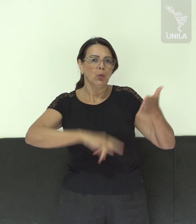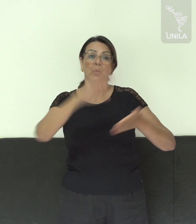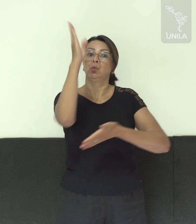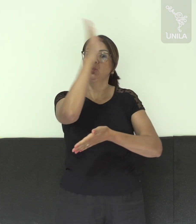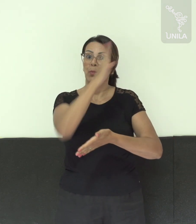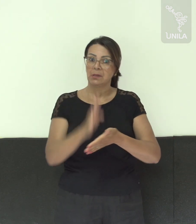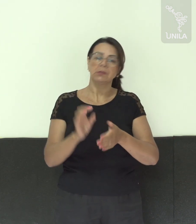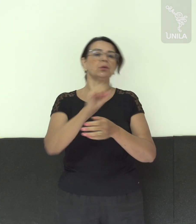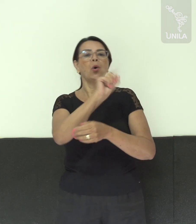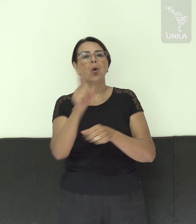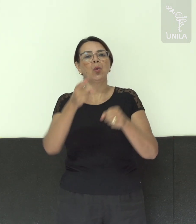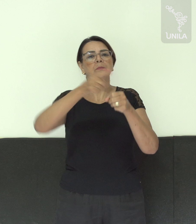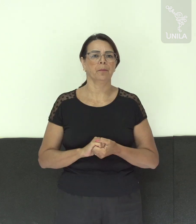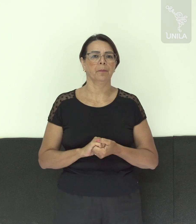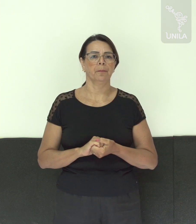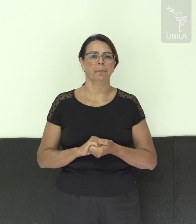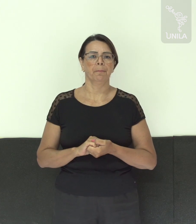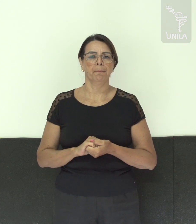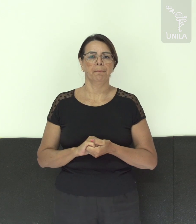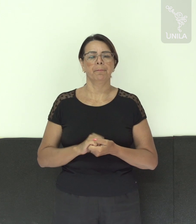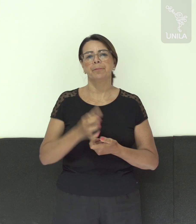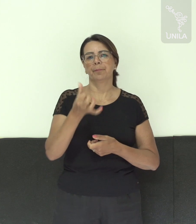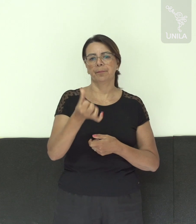ou municípios.